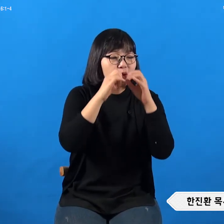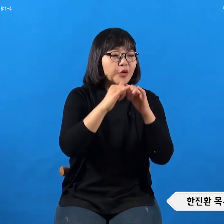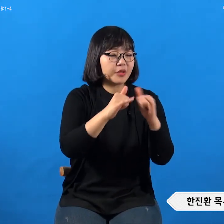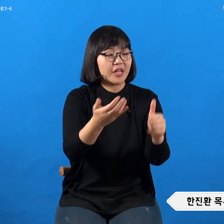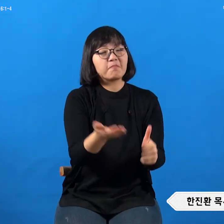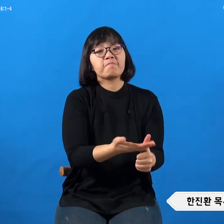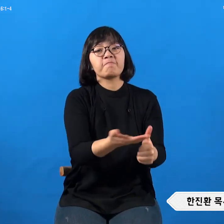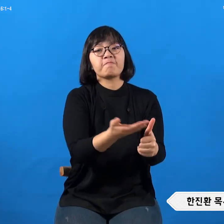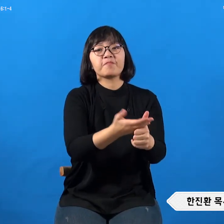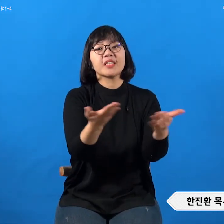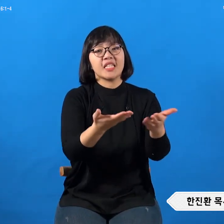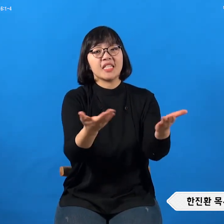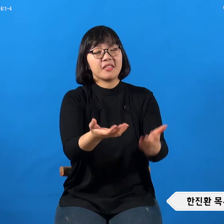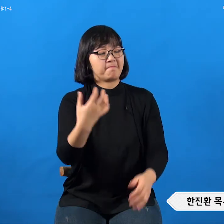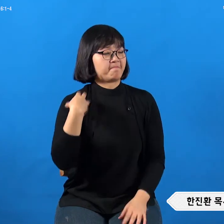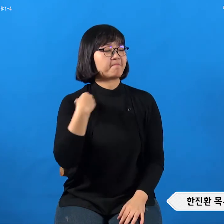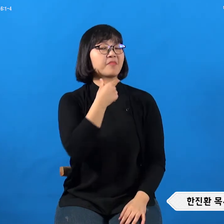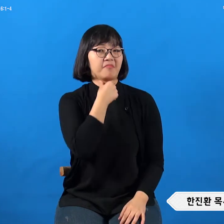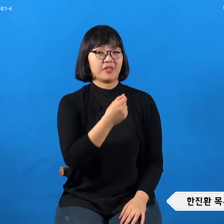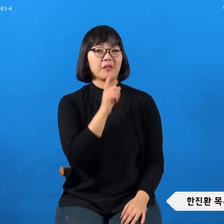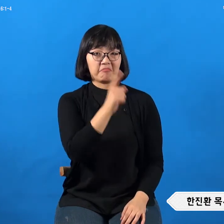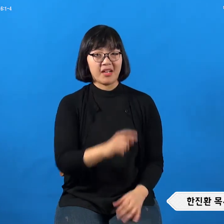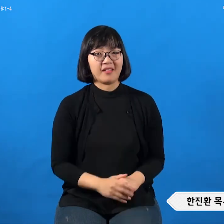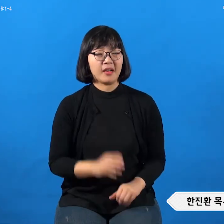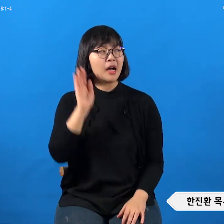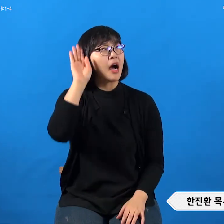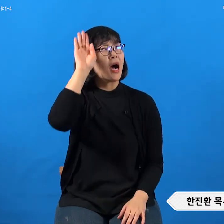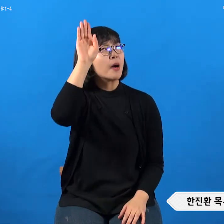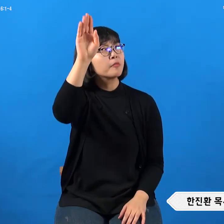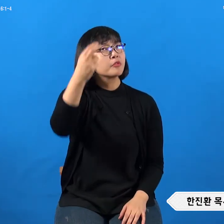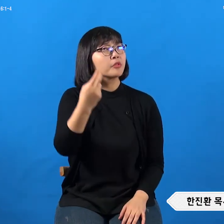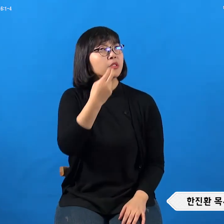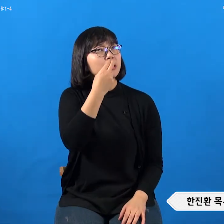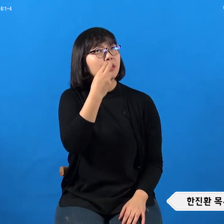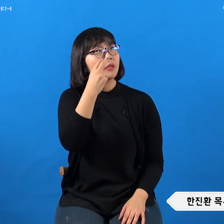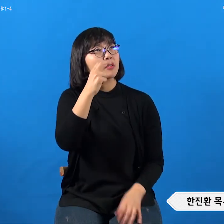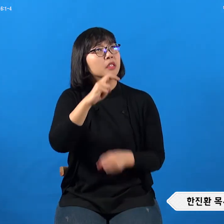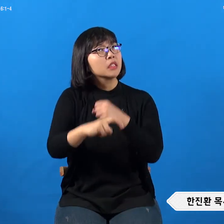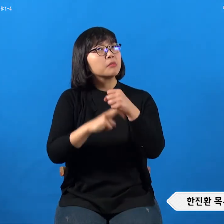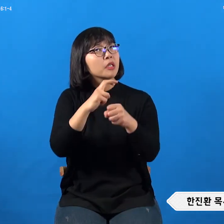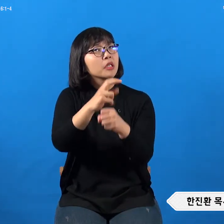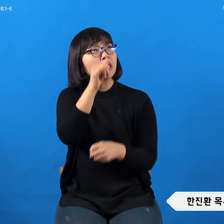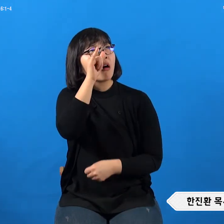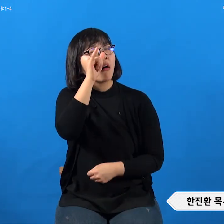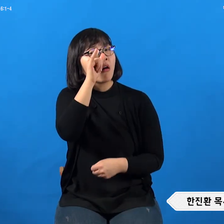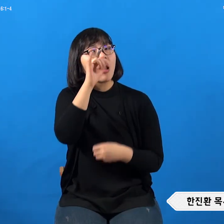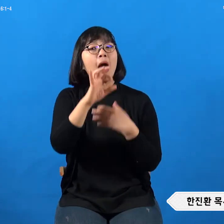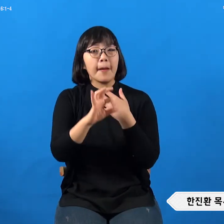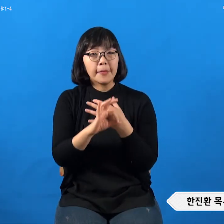더 산다고 보면 1년에 1억씩 쓰면 딱 20억이 되니까, 그래서